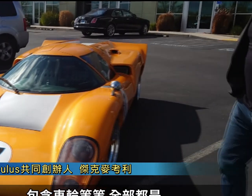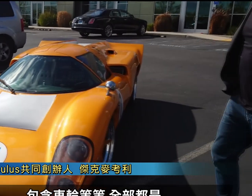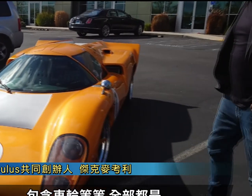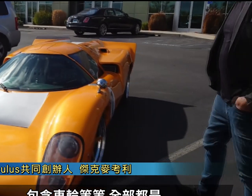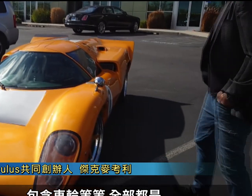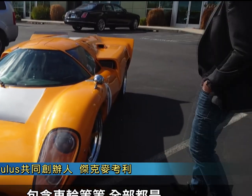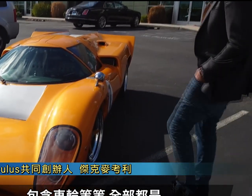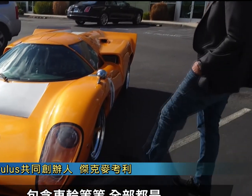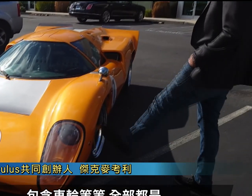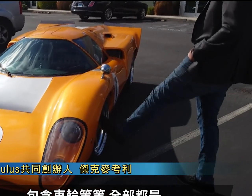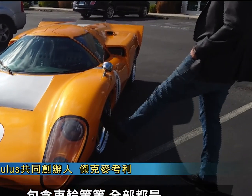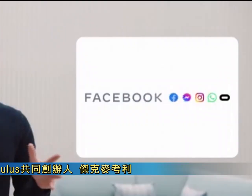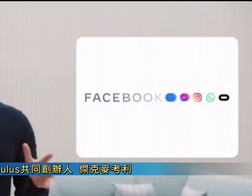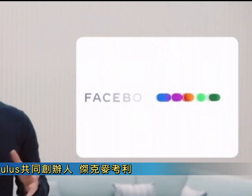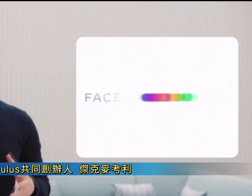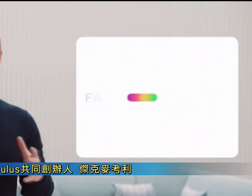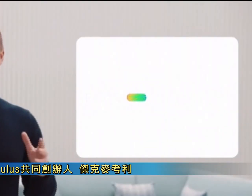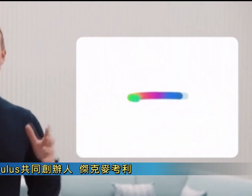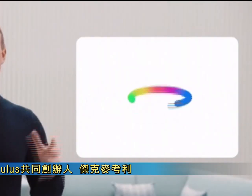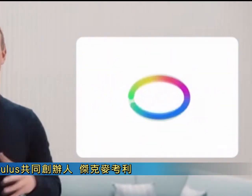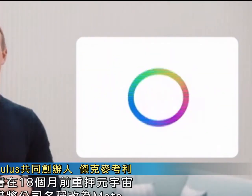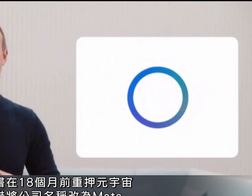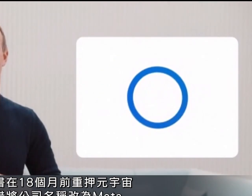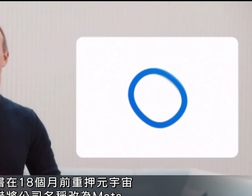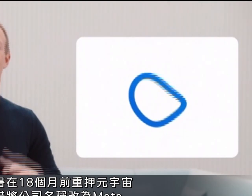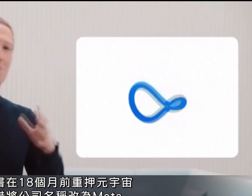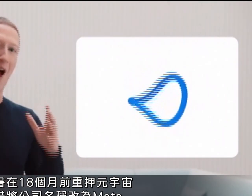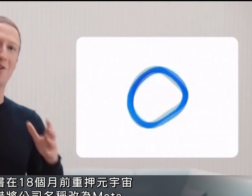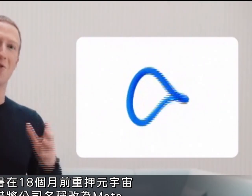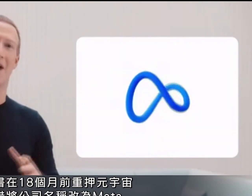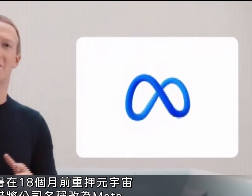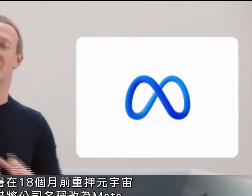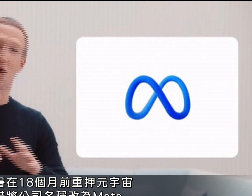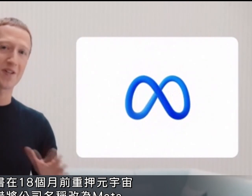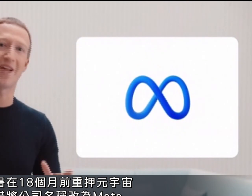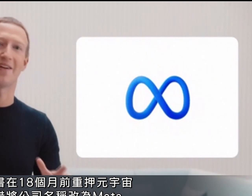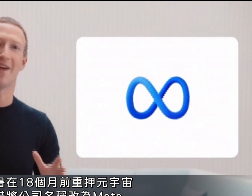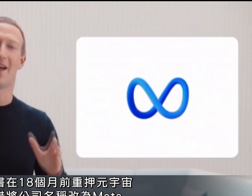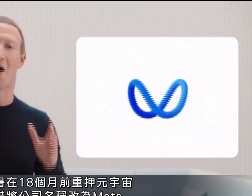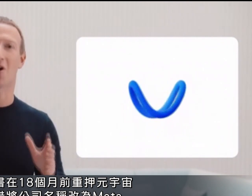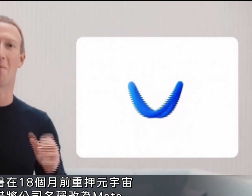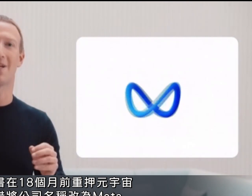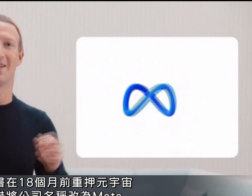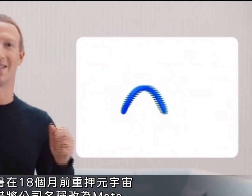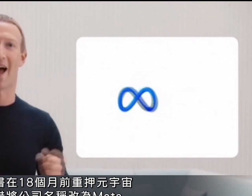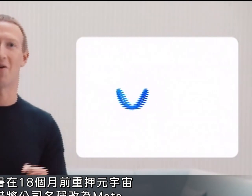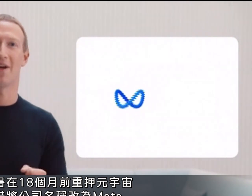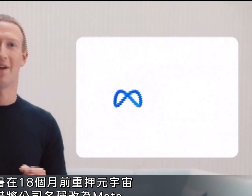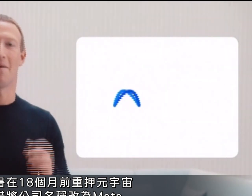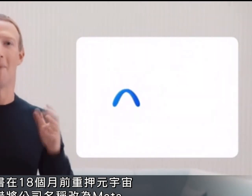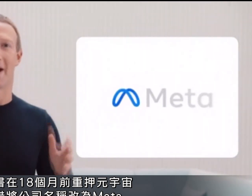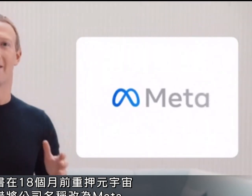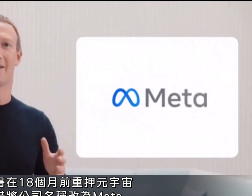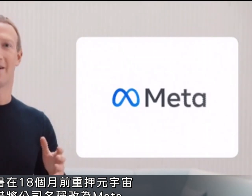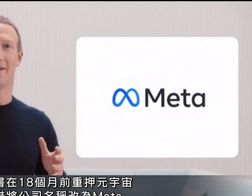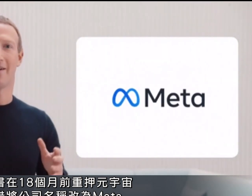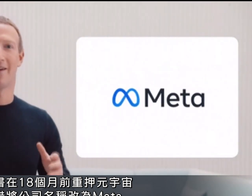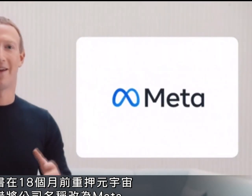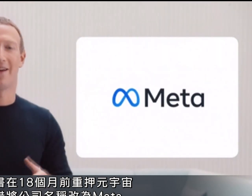wheels, everything here. 脸书在18个月前重压元宇宙，不惜将公司名称改为 Meta， 但